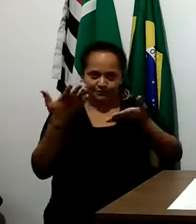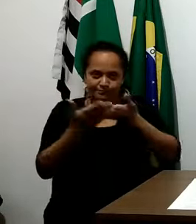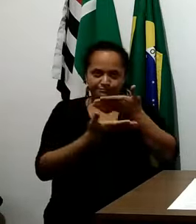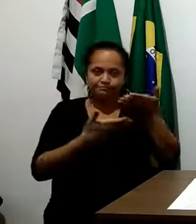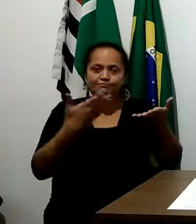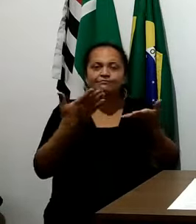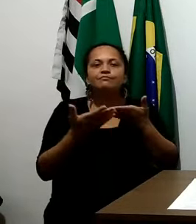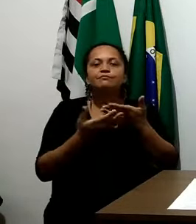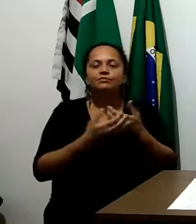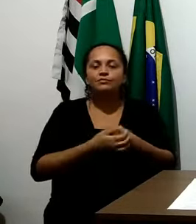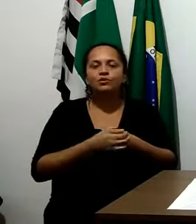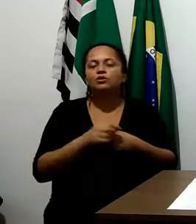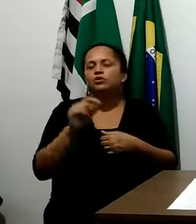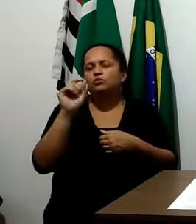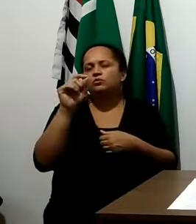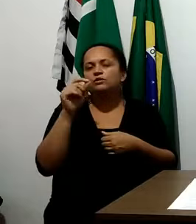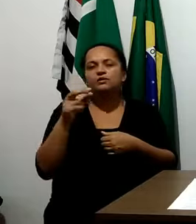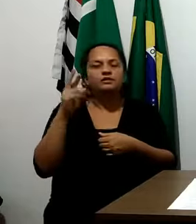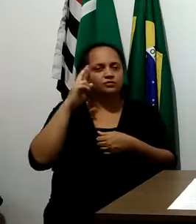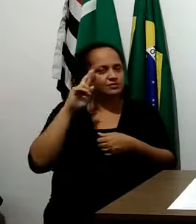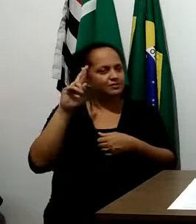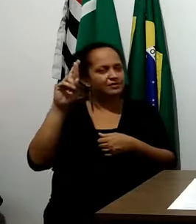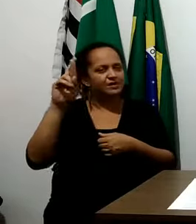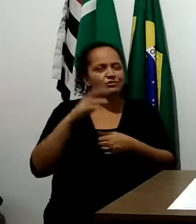que o Senhor estava